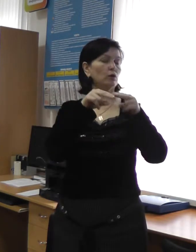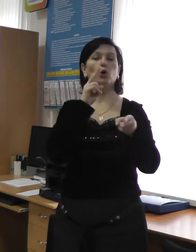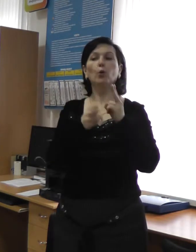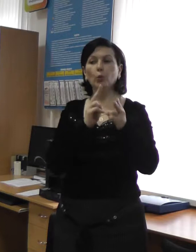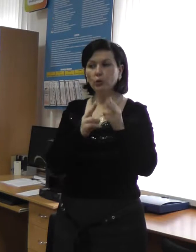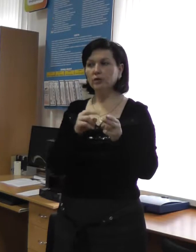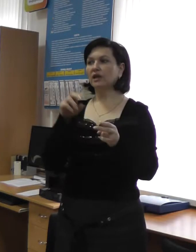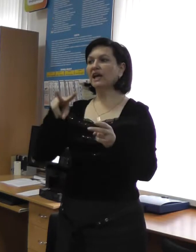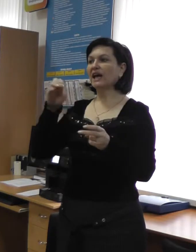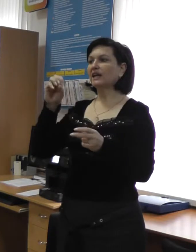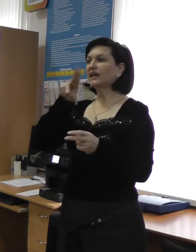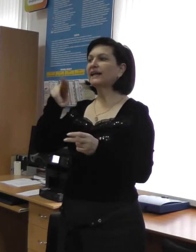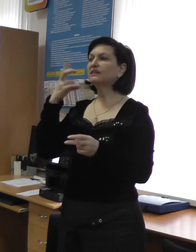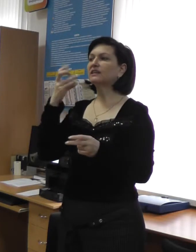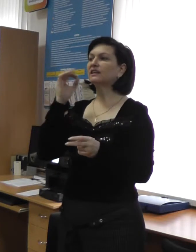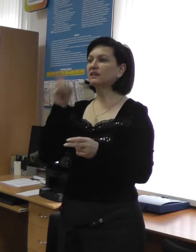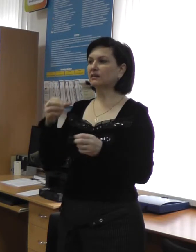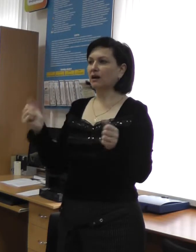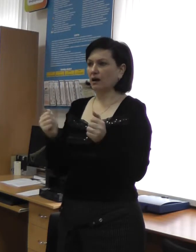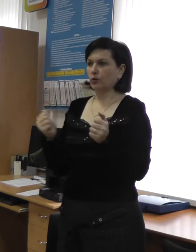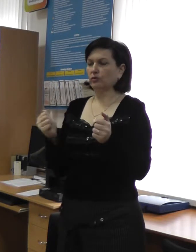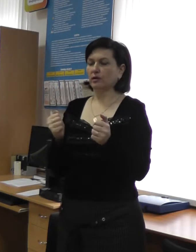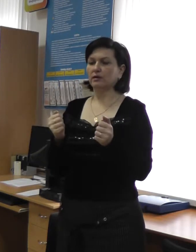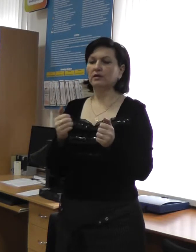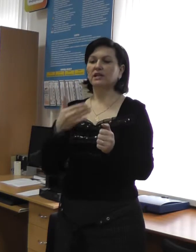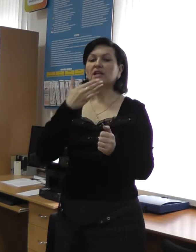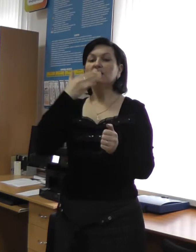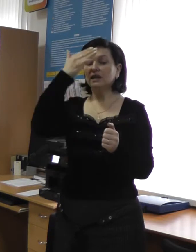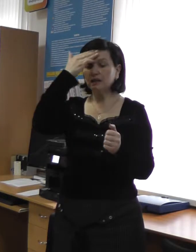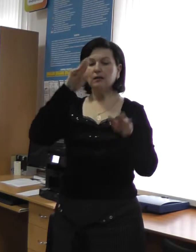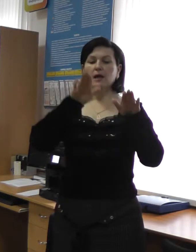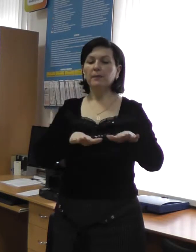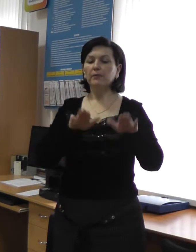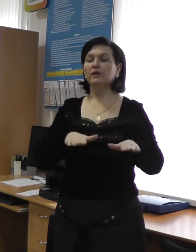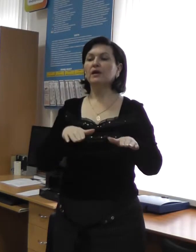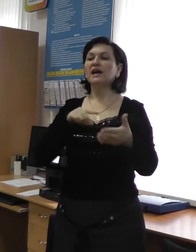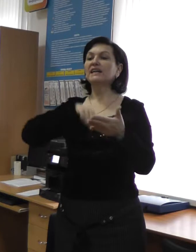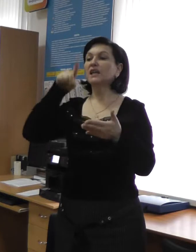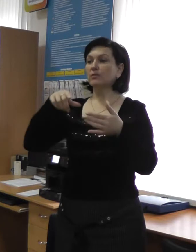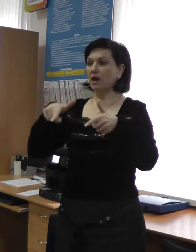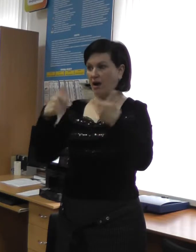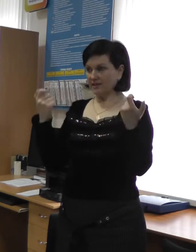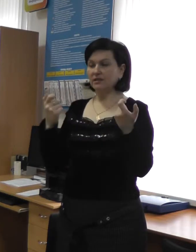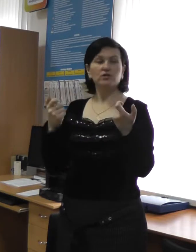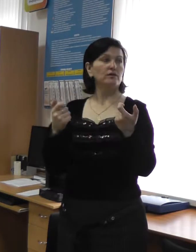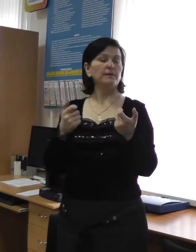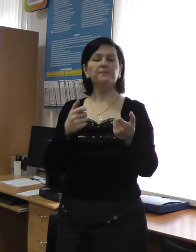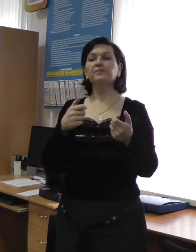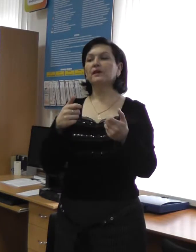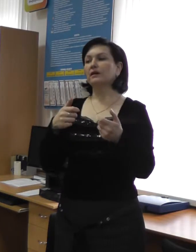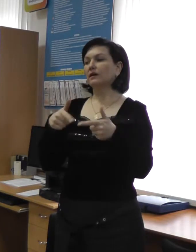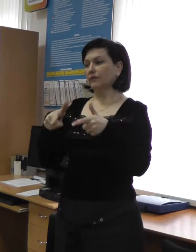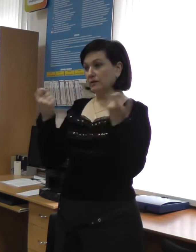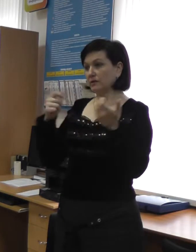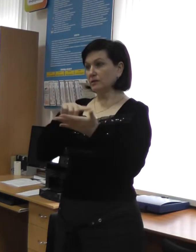и ледник. В этих флигелях Найтаки устроил летние мебелированные номера для посетителей. За номер с большой